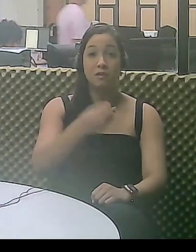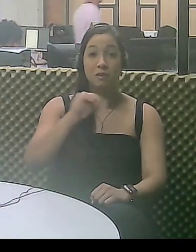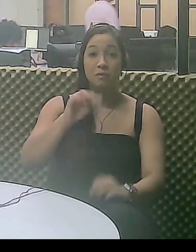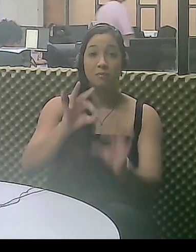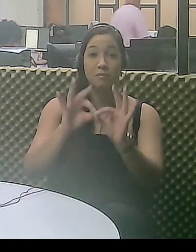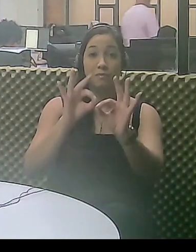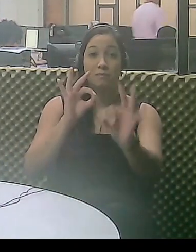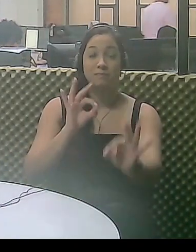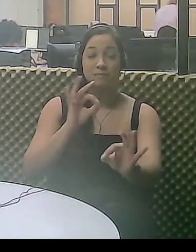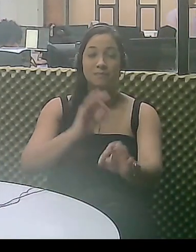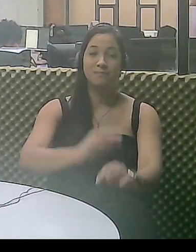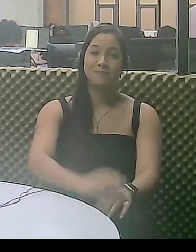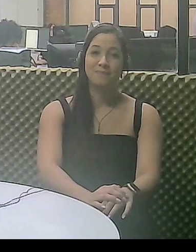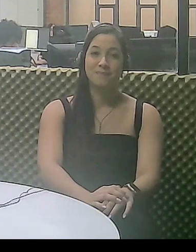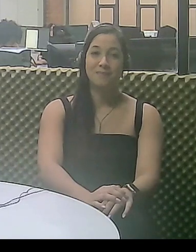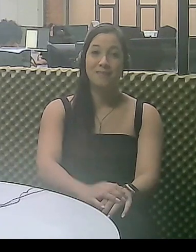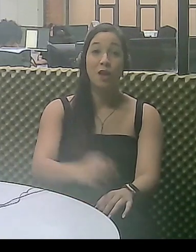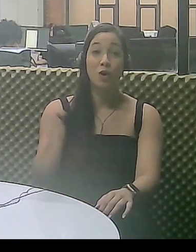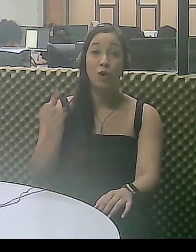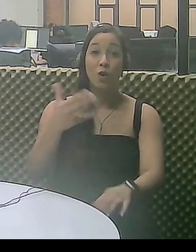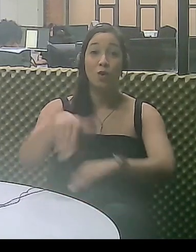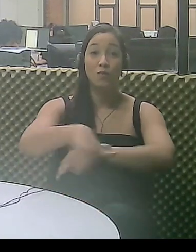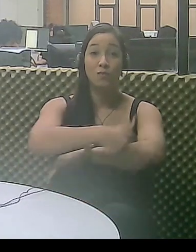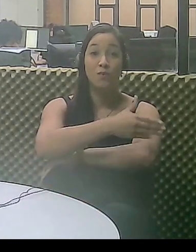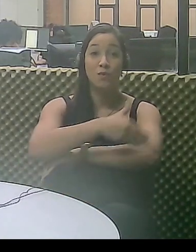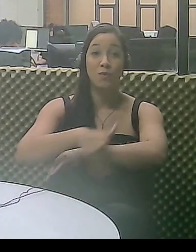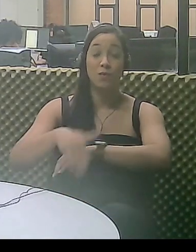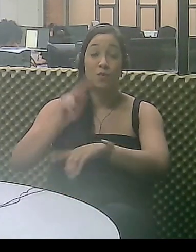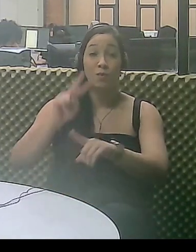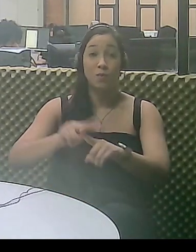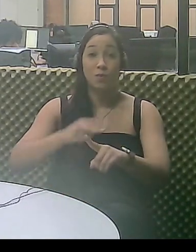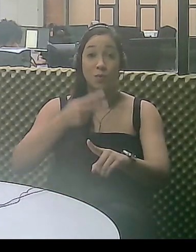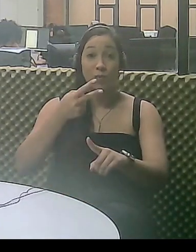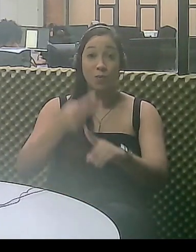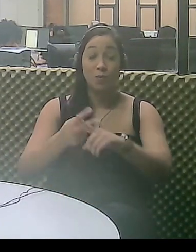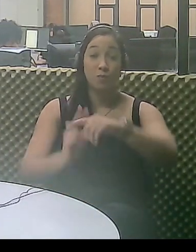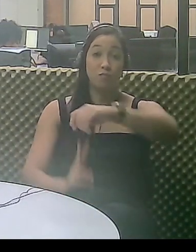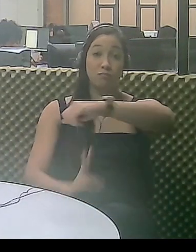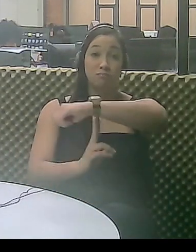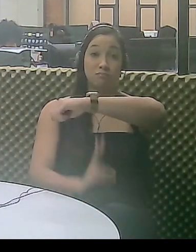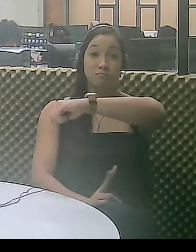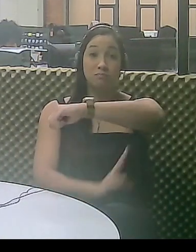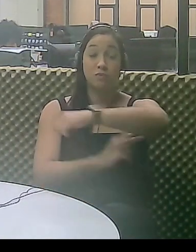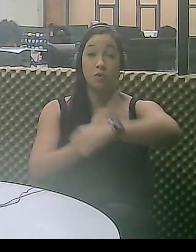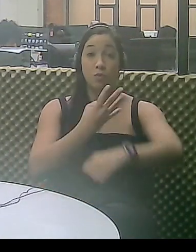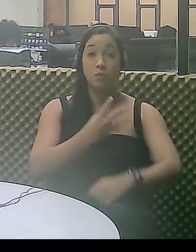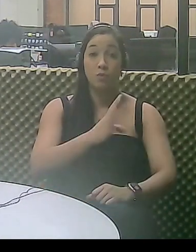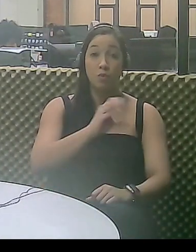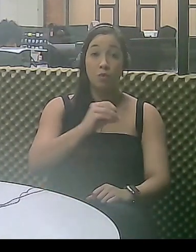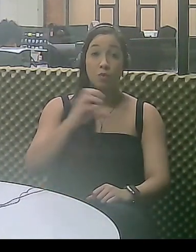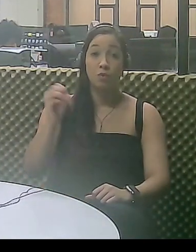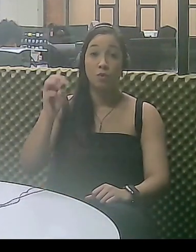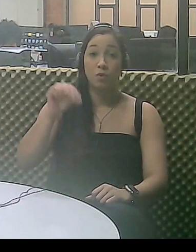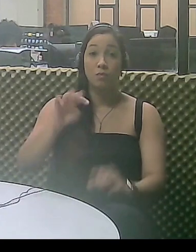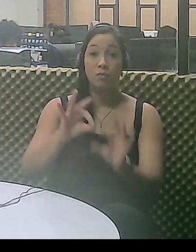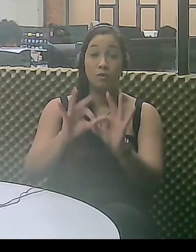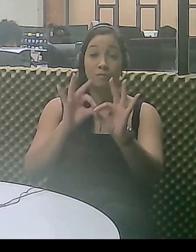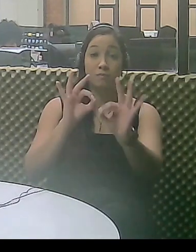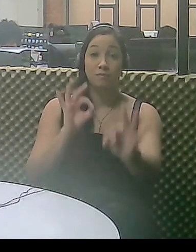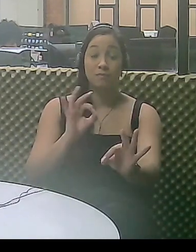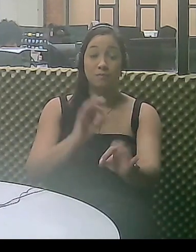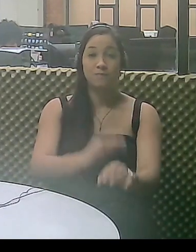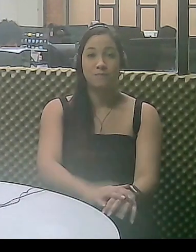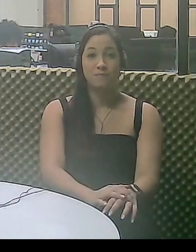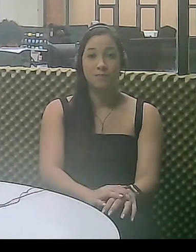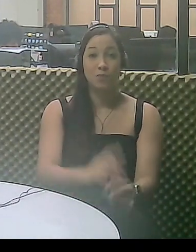de comprimento. Já a nova via, que será um prolongamento da ponte, terá 400 metros de extensão.